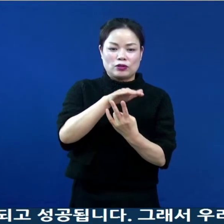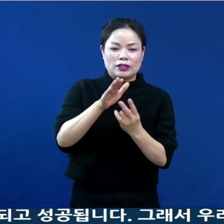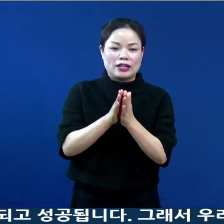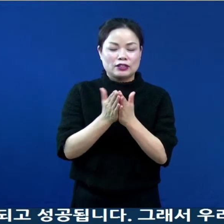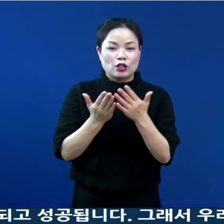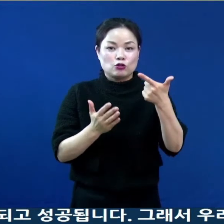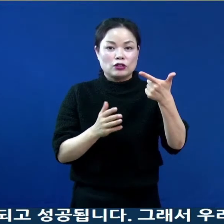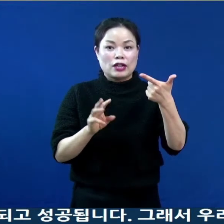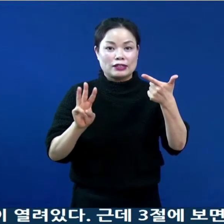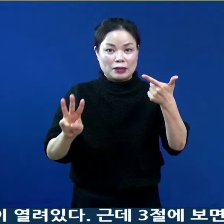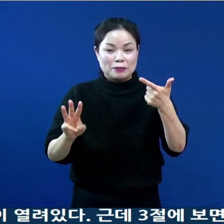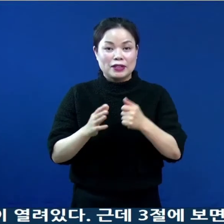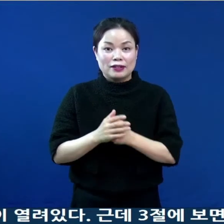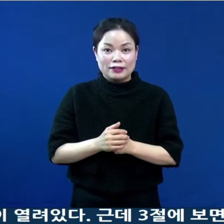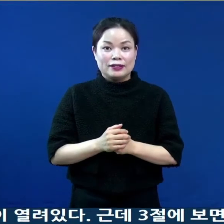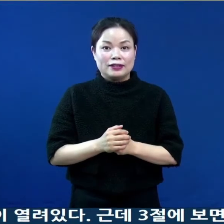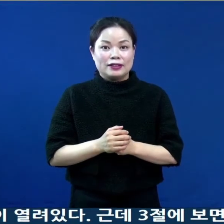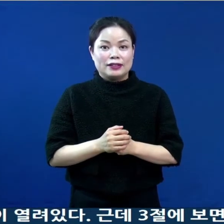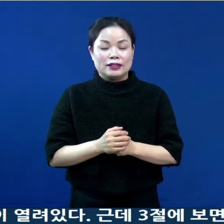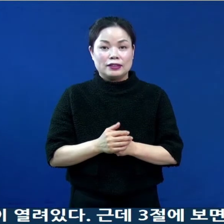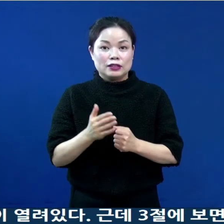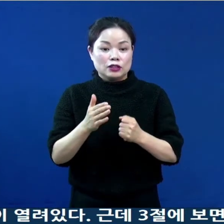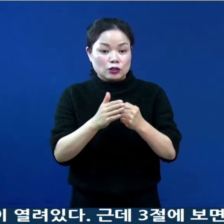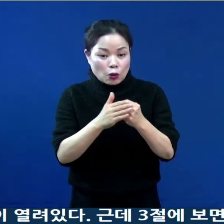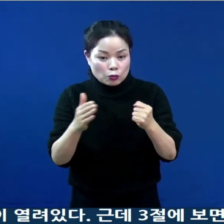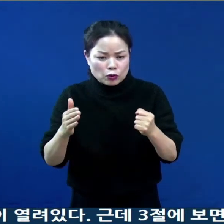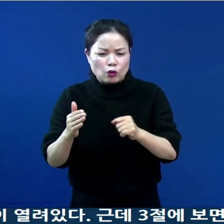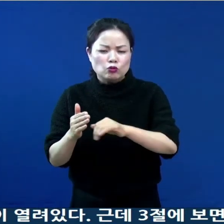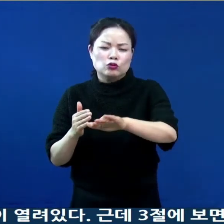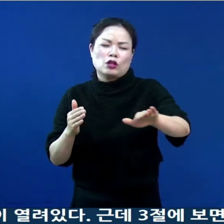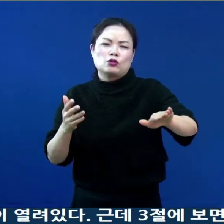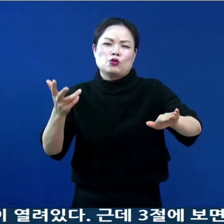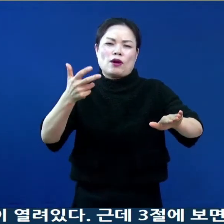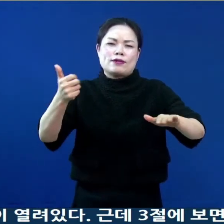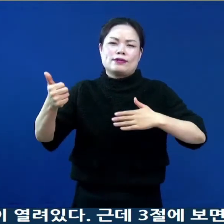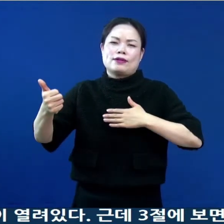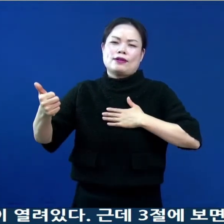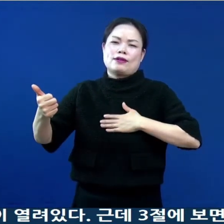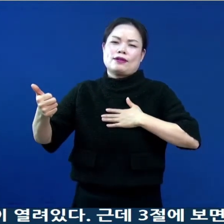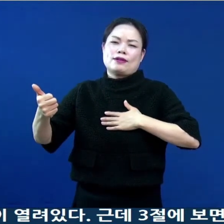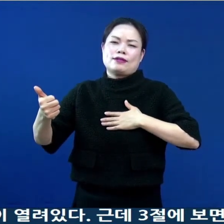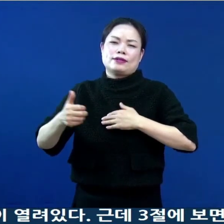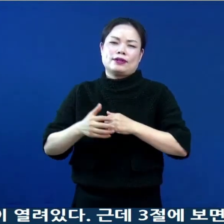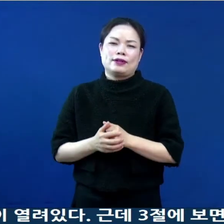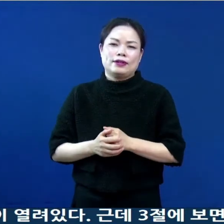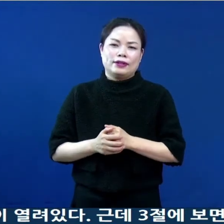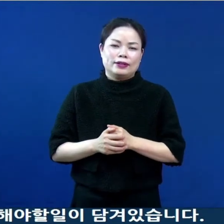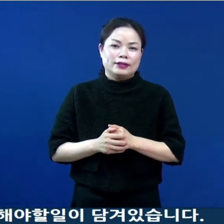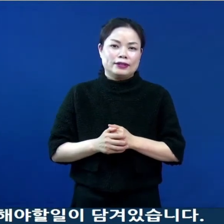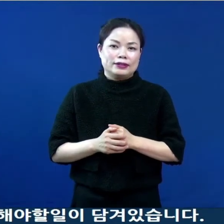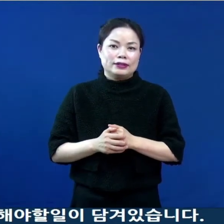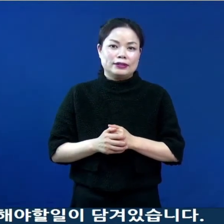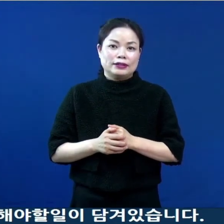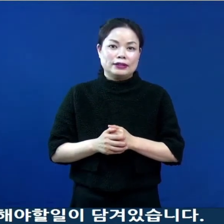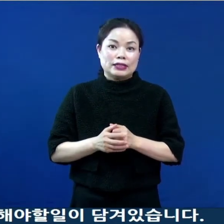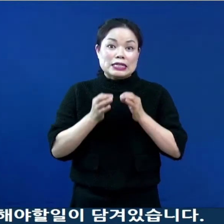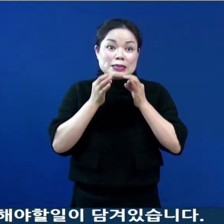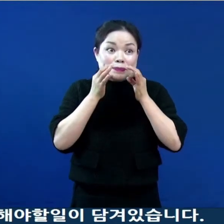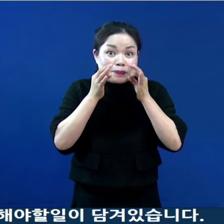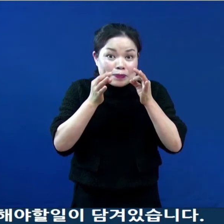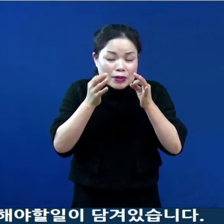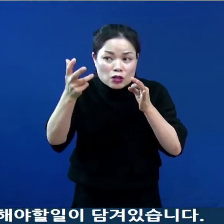3절 같이 한번 읽겠습니다. 그러므로 우리가 여호와를 알자.